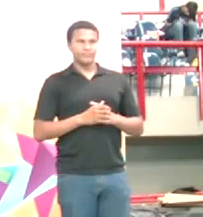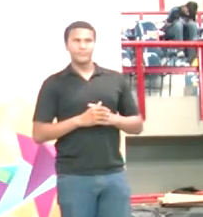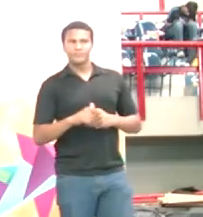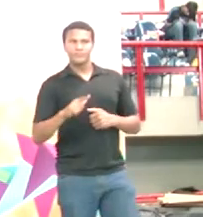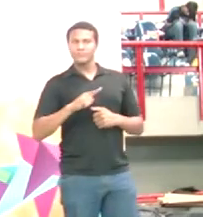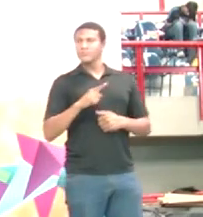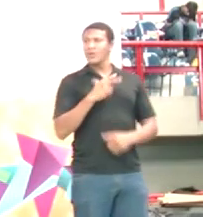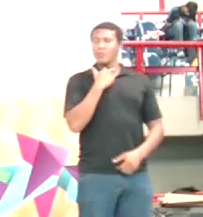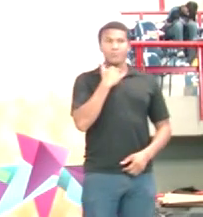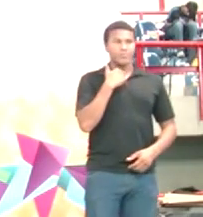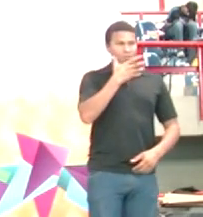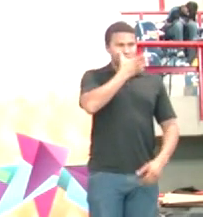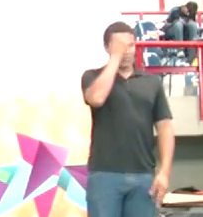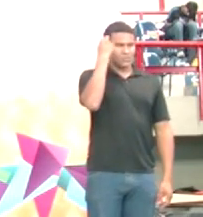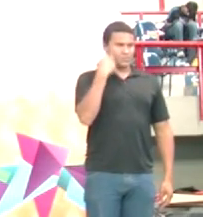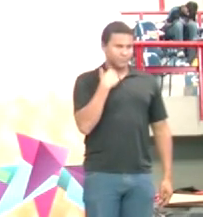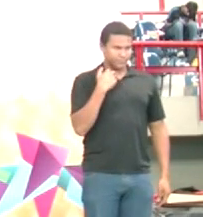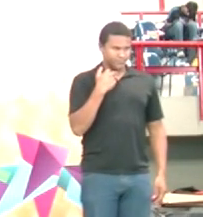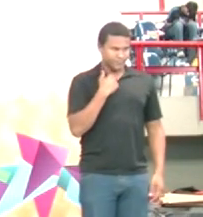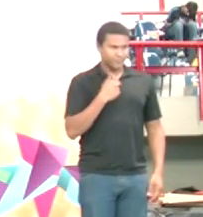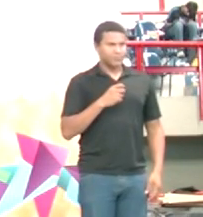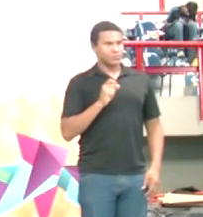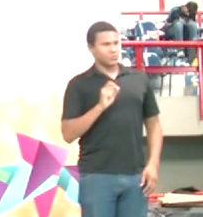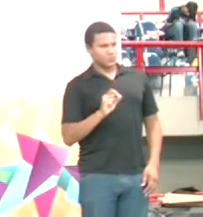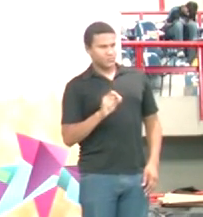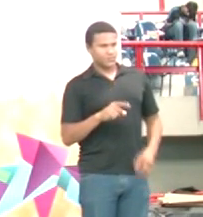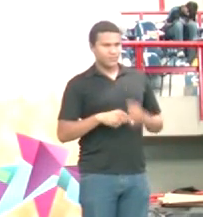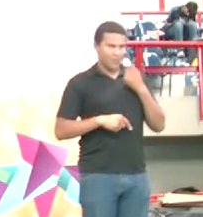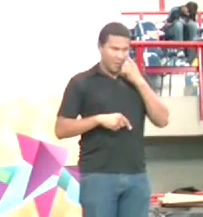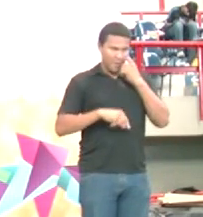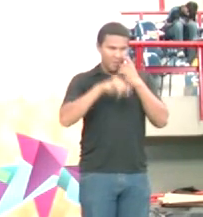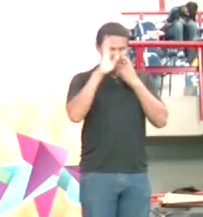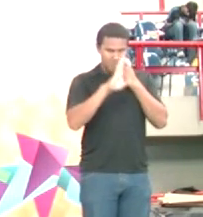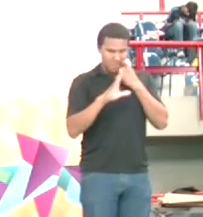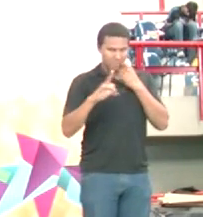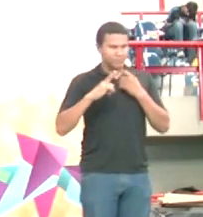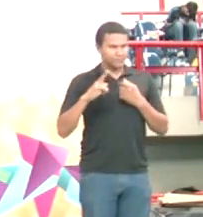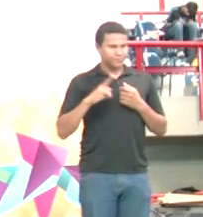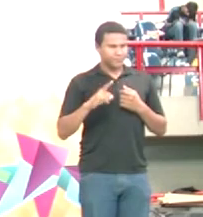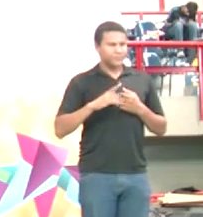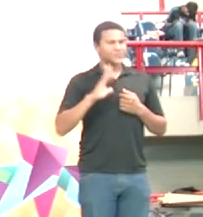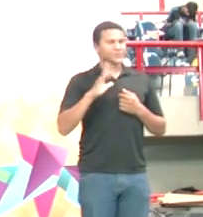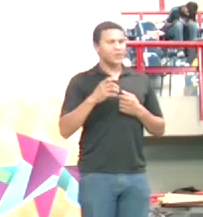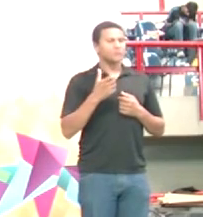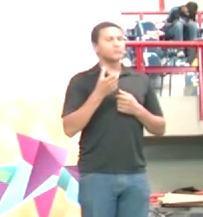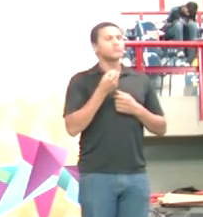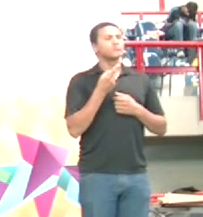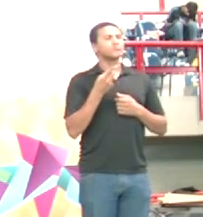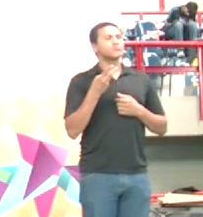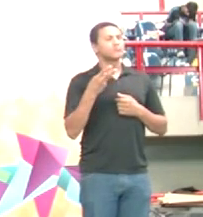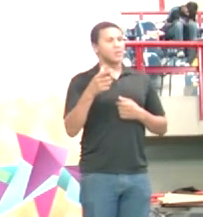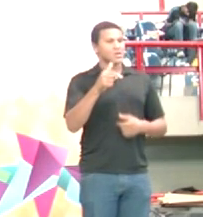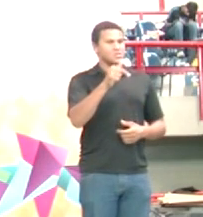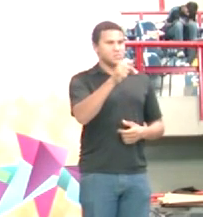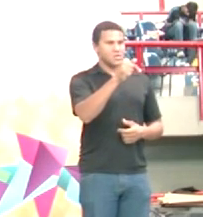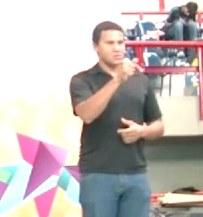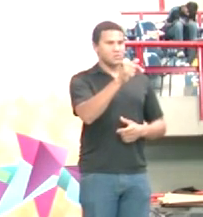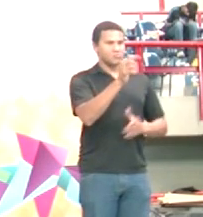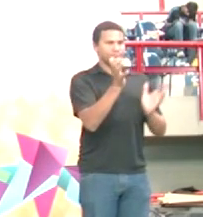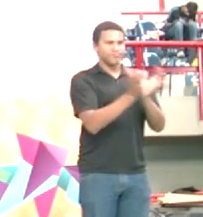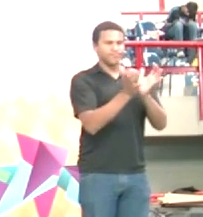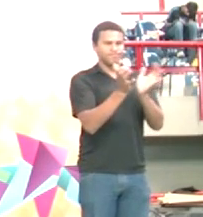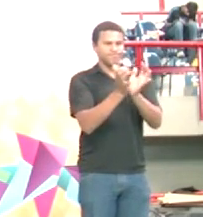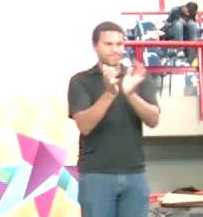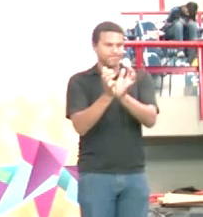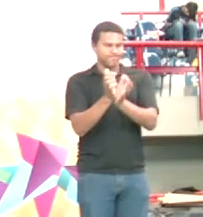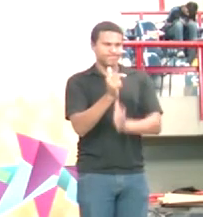Não pode esquecer isso. O Brasil já teve ao todo 7 constituições.